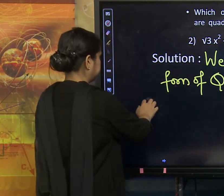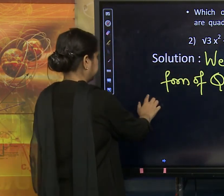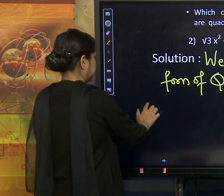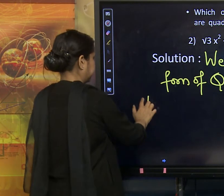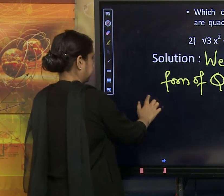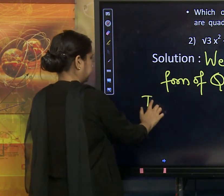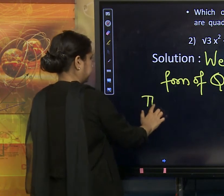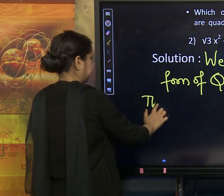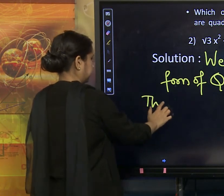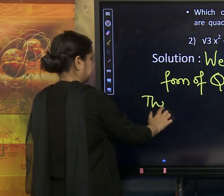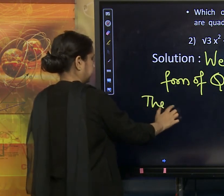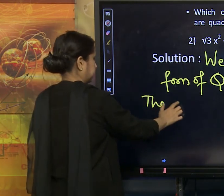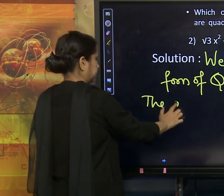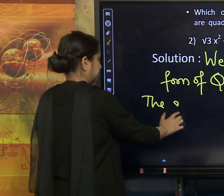को जांचना होता है।